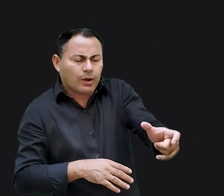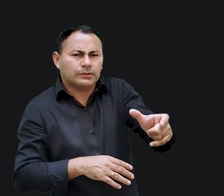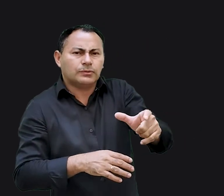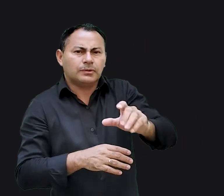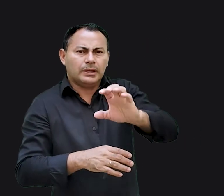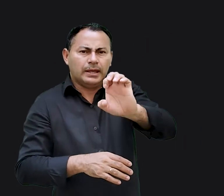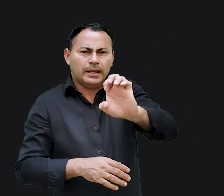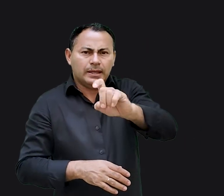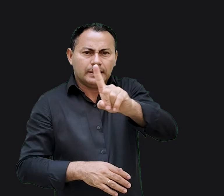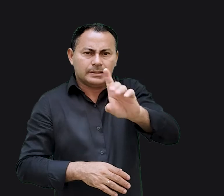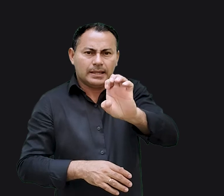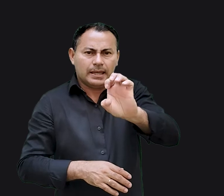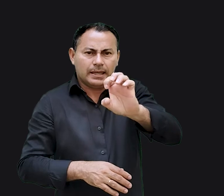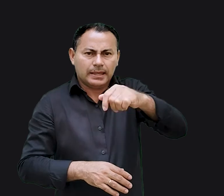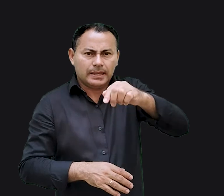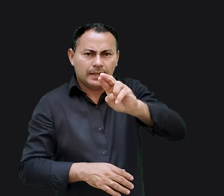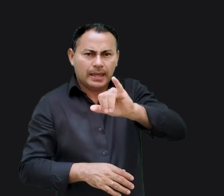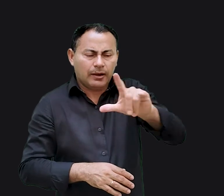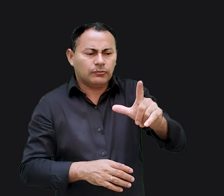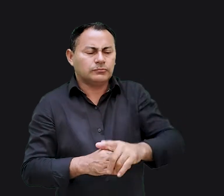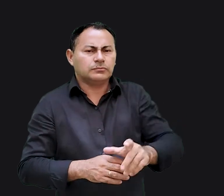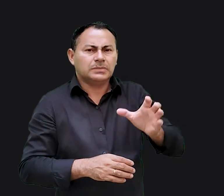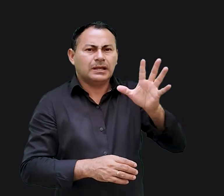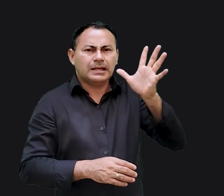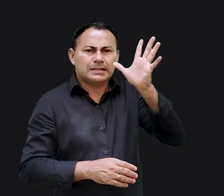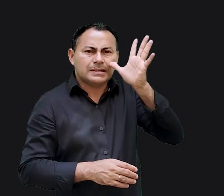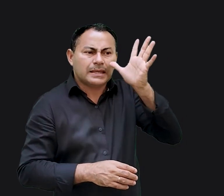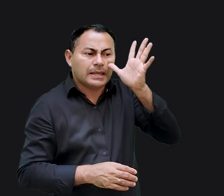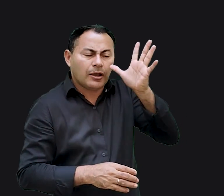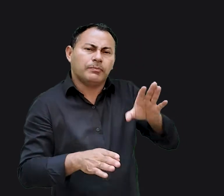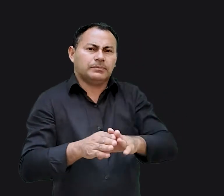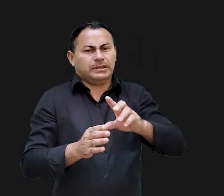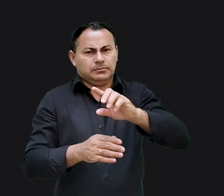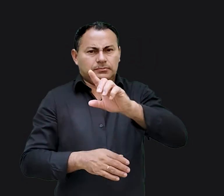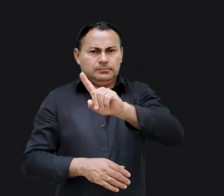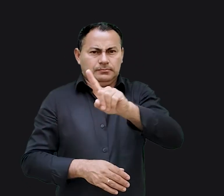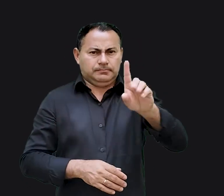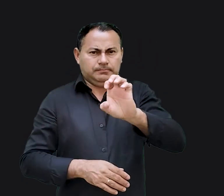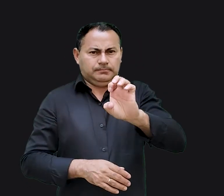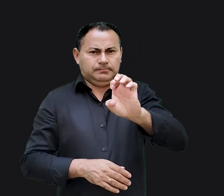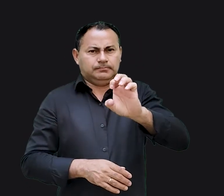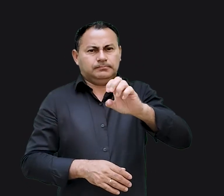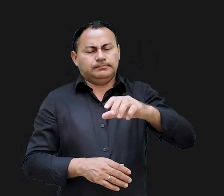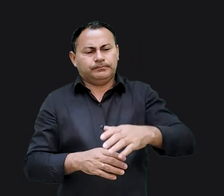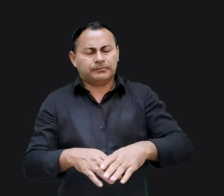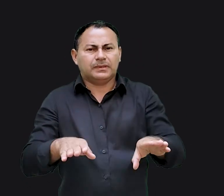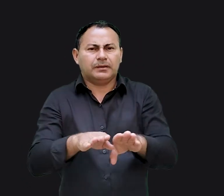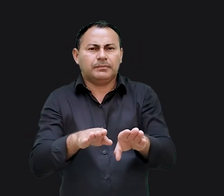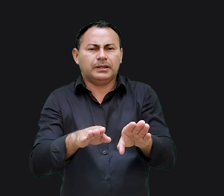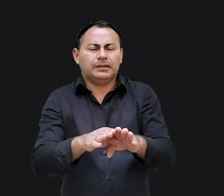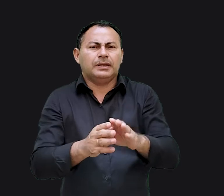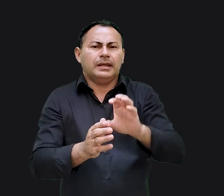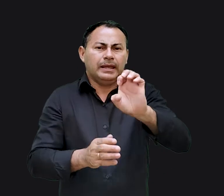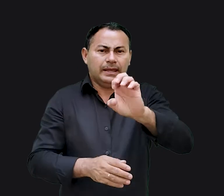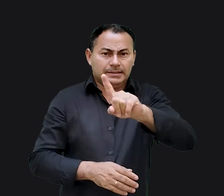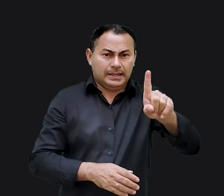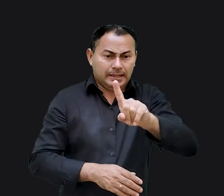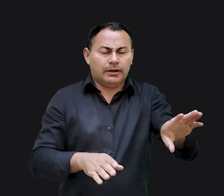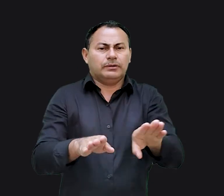homem Ezequiel e o homem que exerceu o ministério de profeta na mesma época que ele, Daniel. Ezequiel e